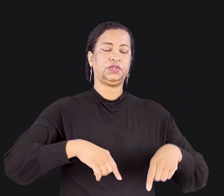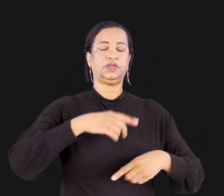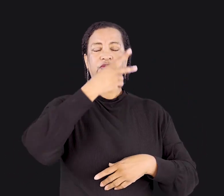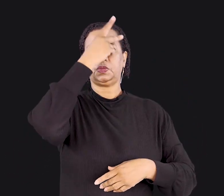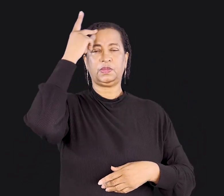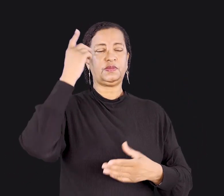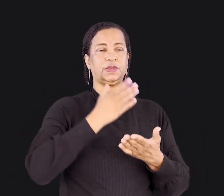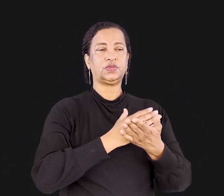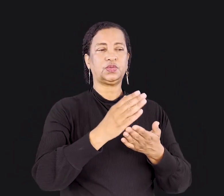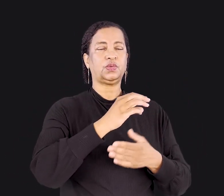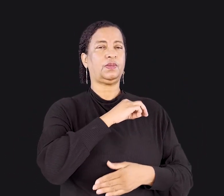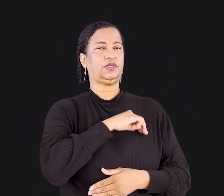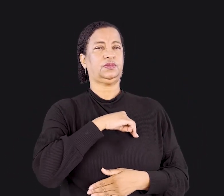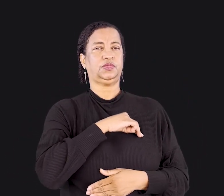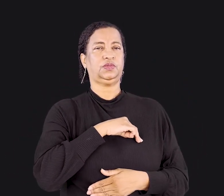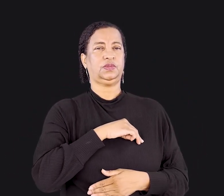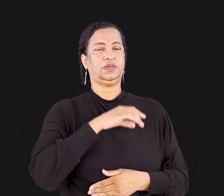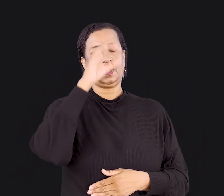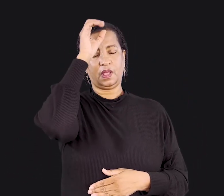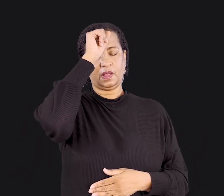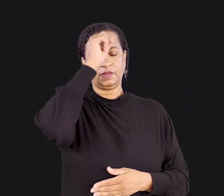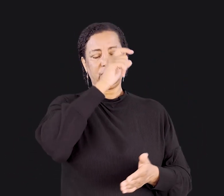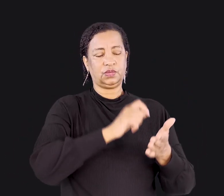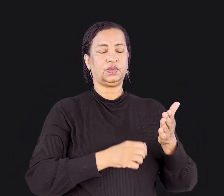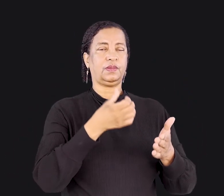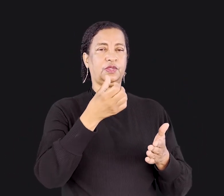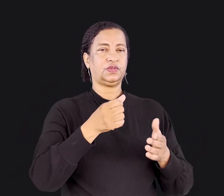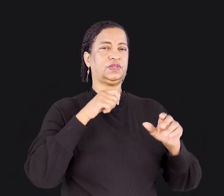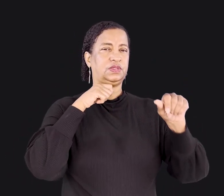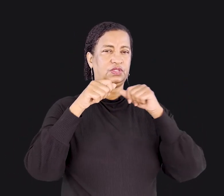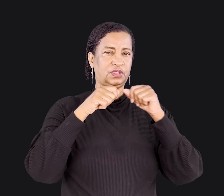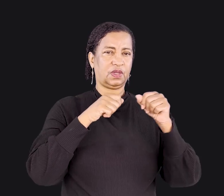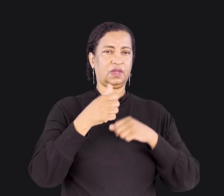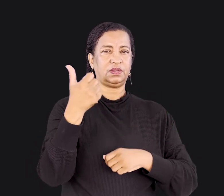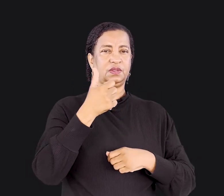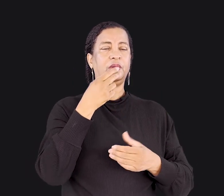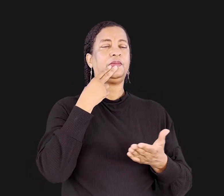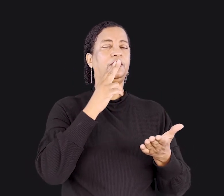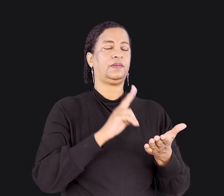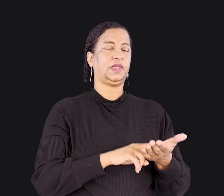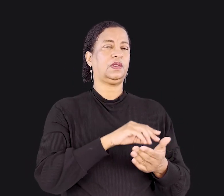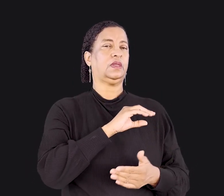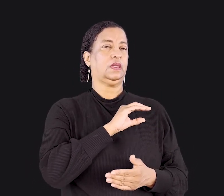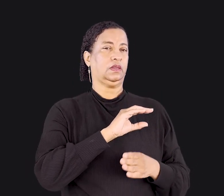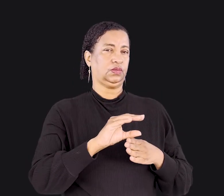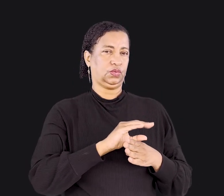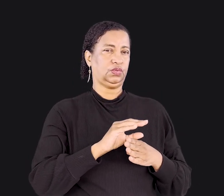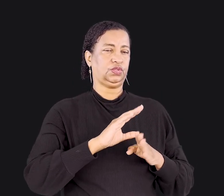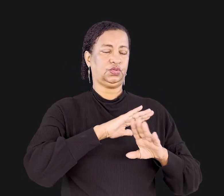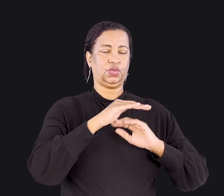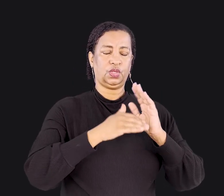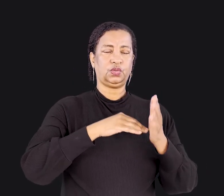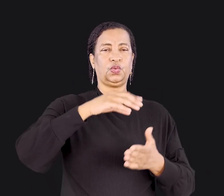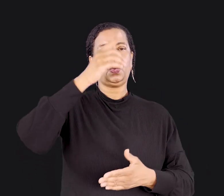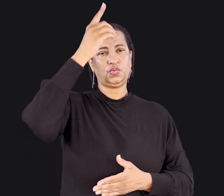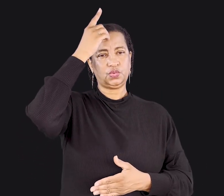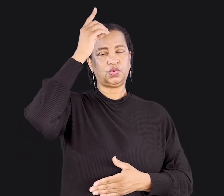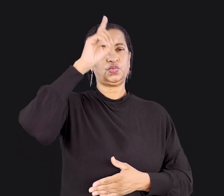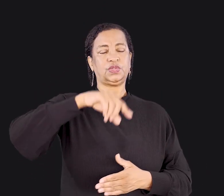ministério. Aprendemos com o capítulo 6 de Atos e também com a primeira carta aos Coríntios que todos os dons são